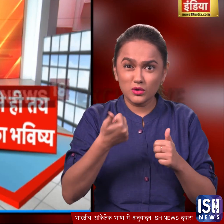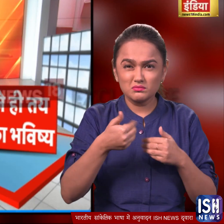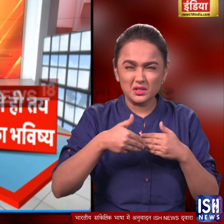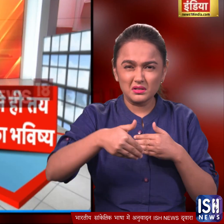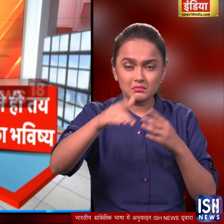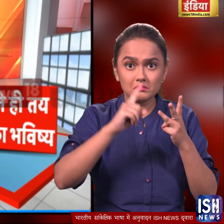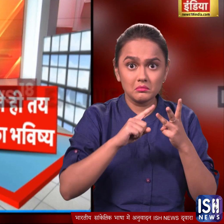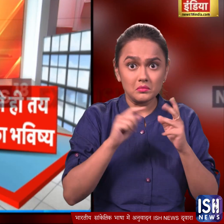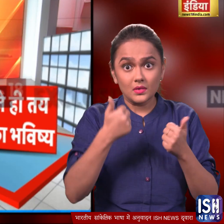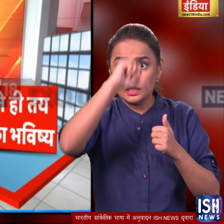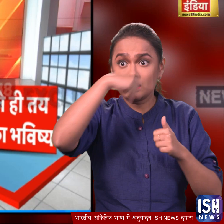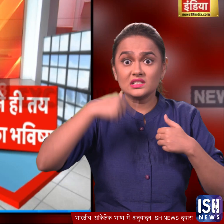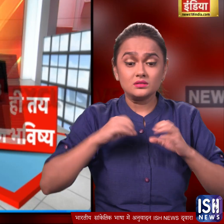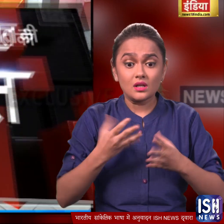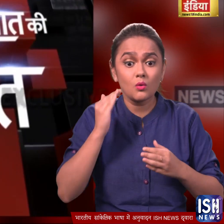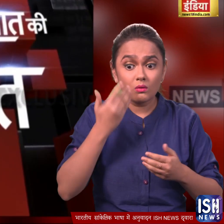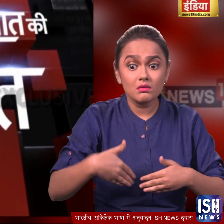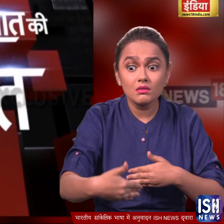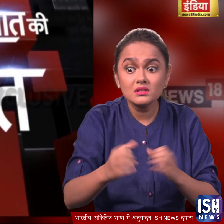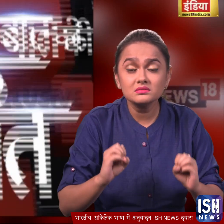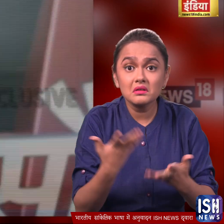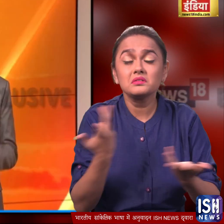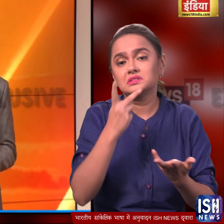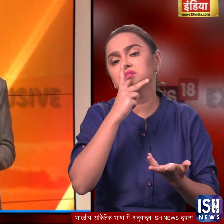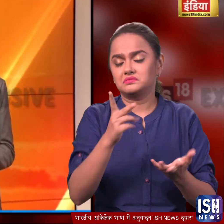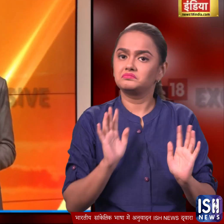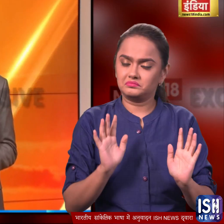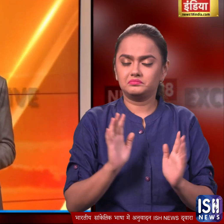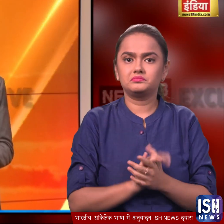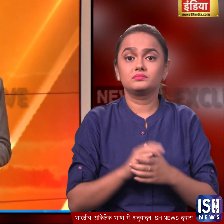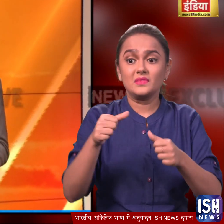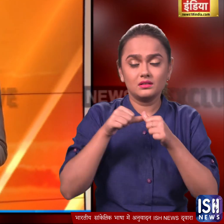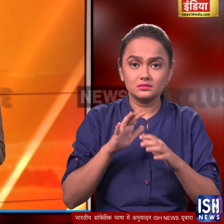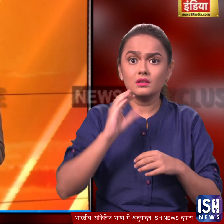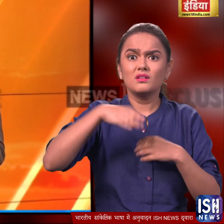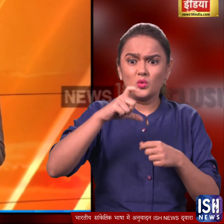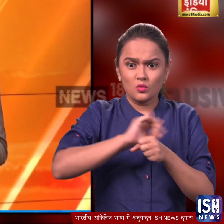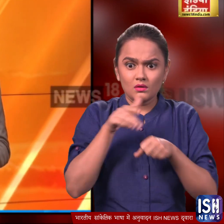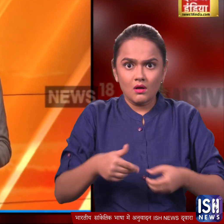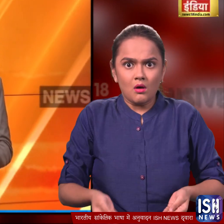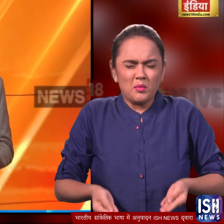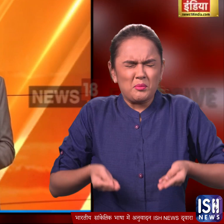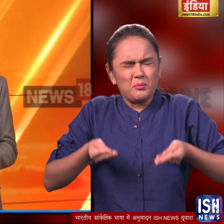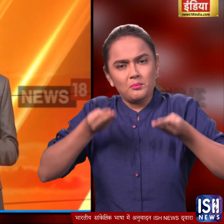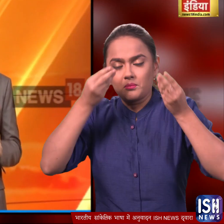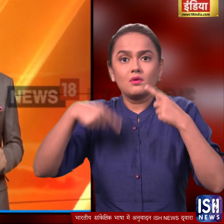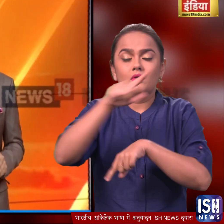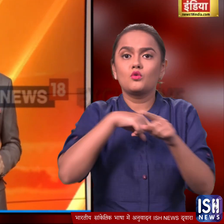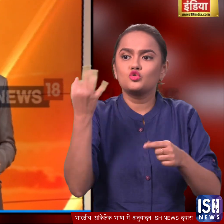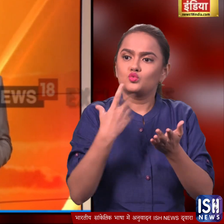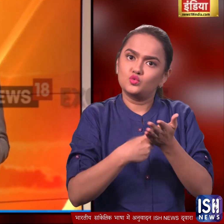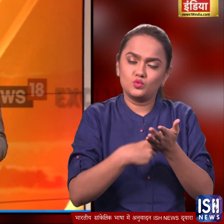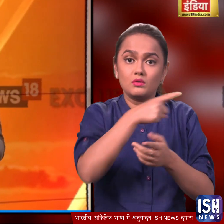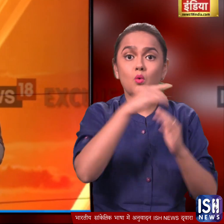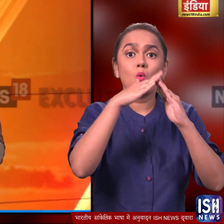तक बूस्टर डोज के तौर पर देश के लोगों को लगनी शुरू हो पाएगी। कोरोना के लगातार बढ़ रहे मामलों को देखते हुए केंद्र सरकार ने कोरोना मरीजों के होम आइसोलेशन